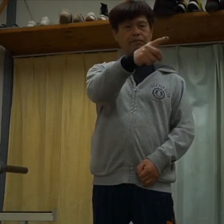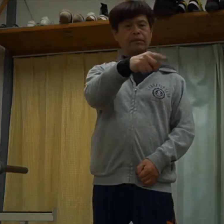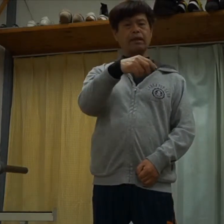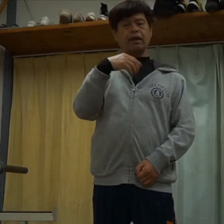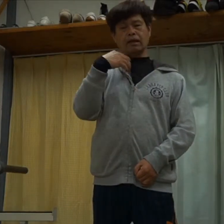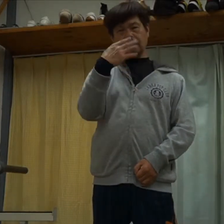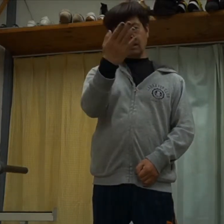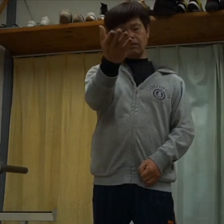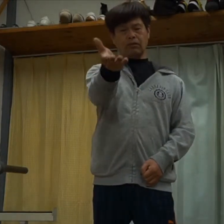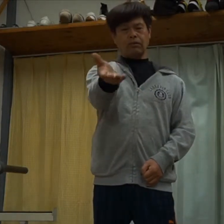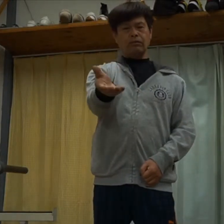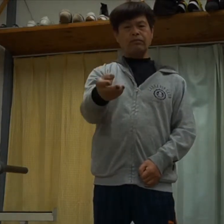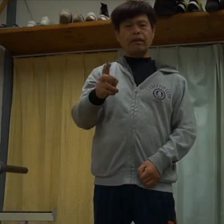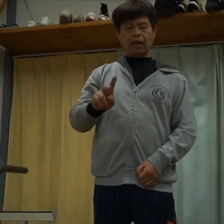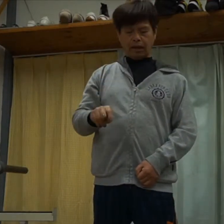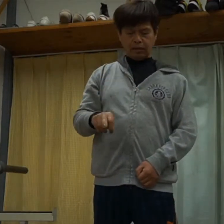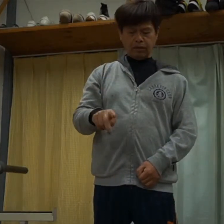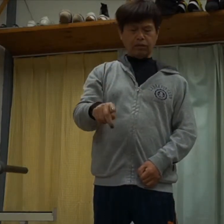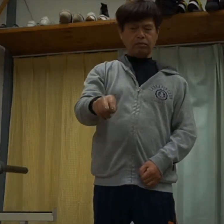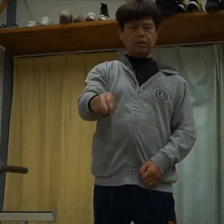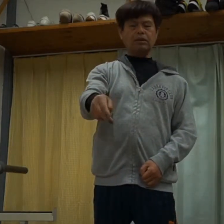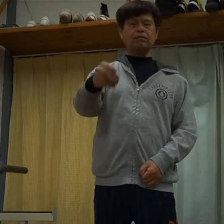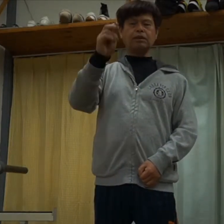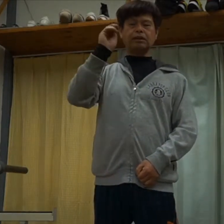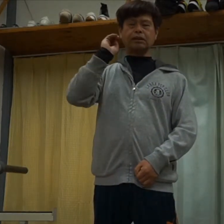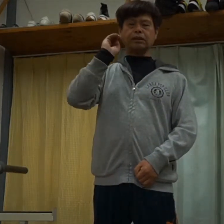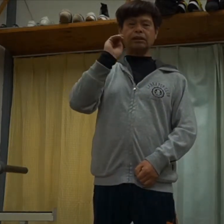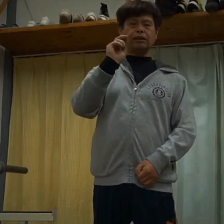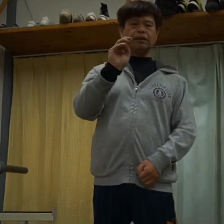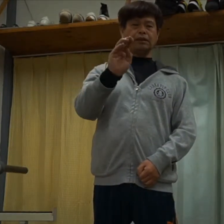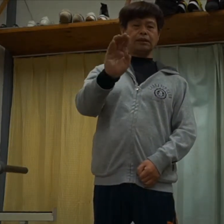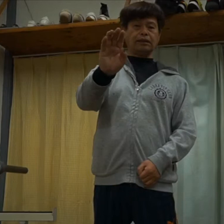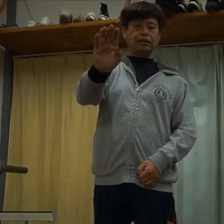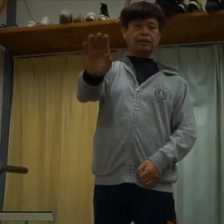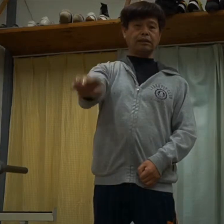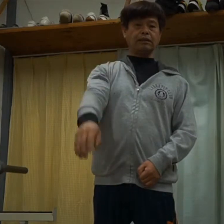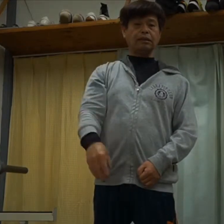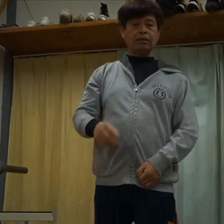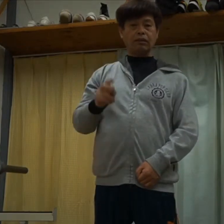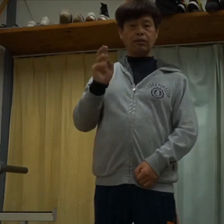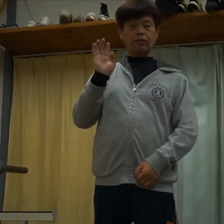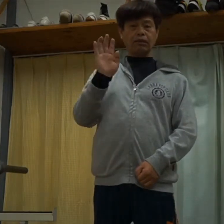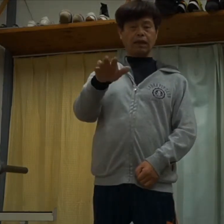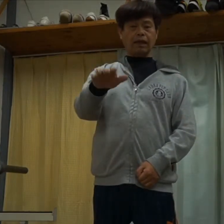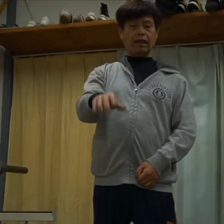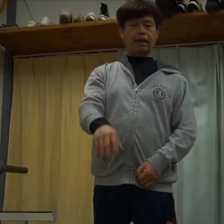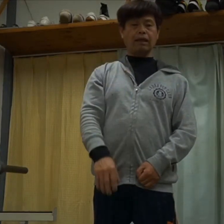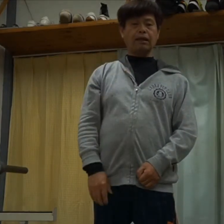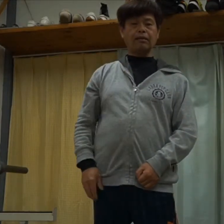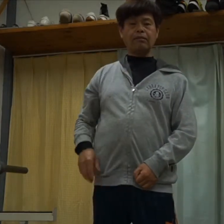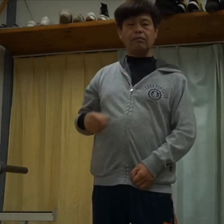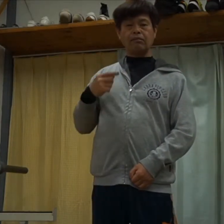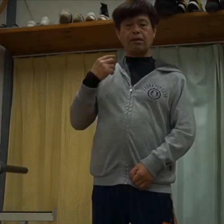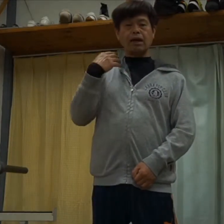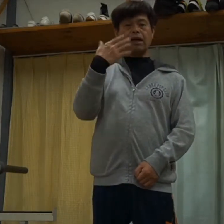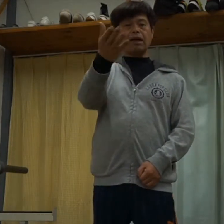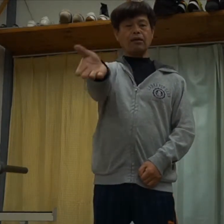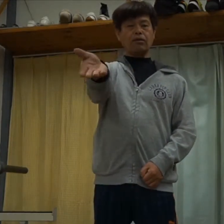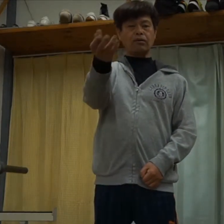あなたの歩む道ホラー前